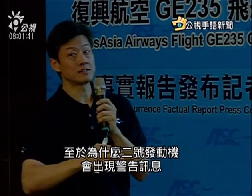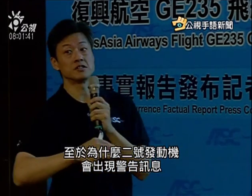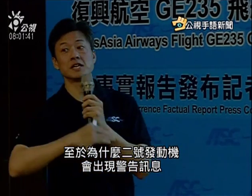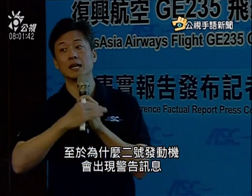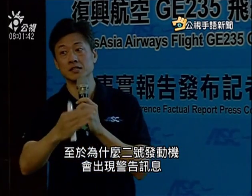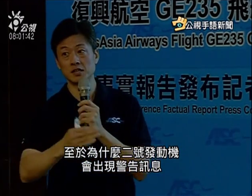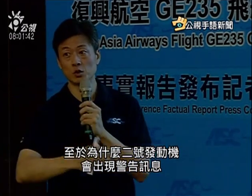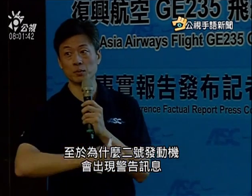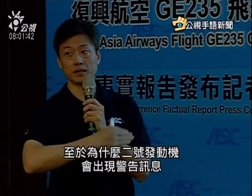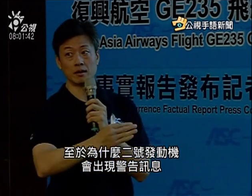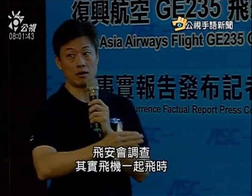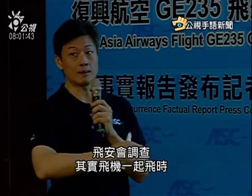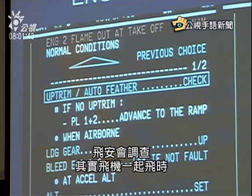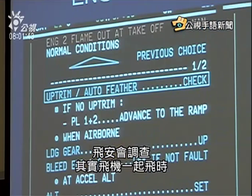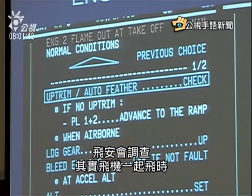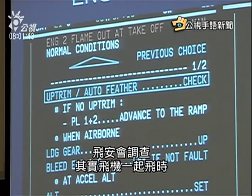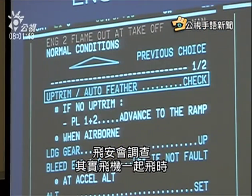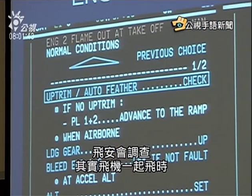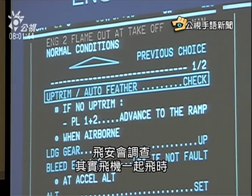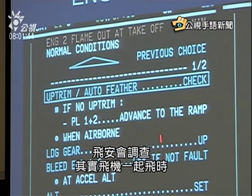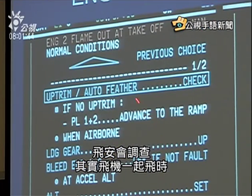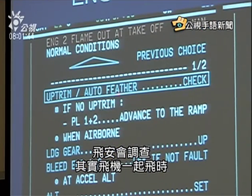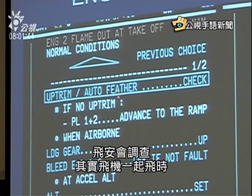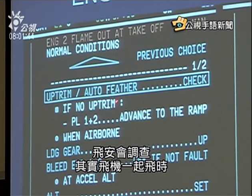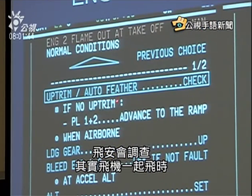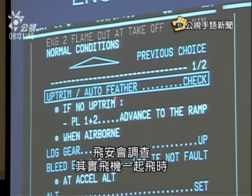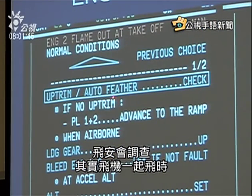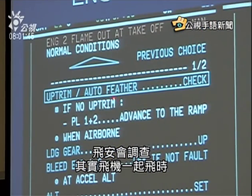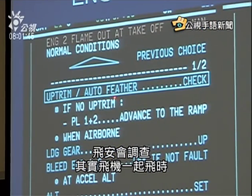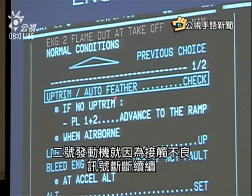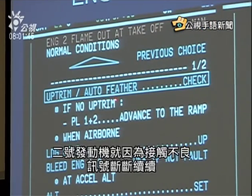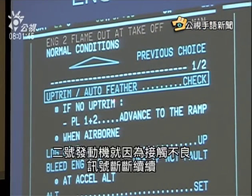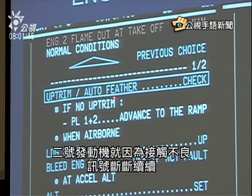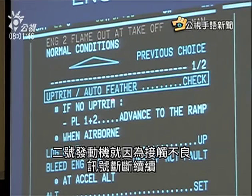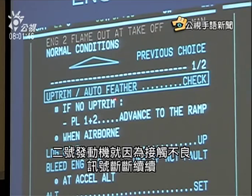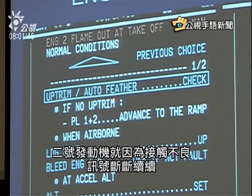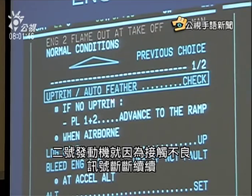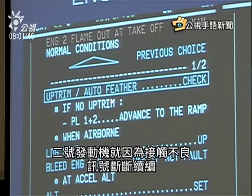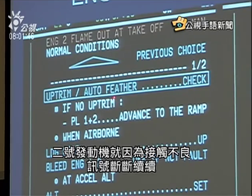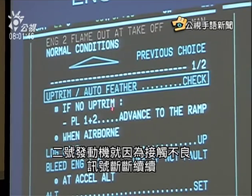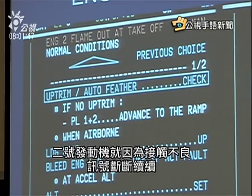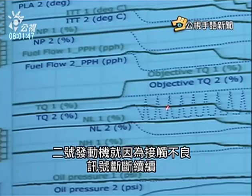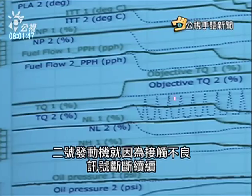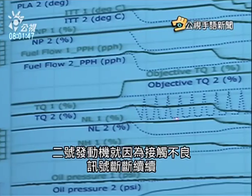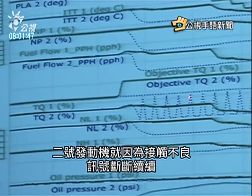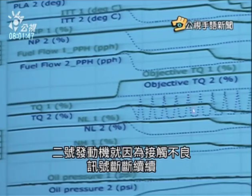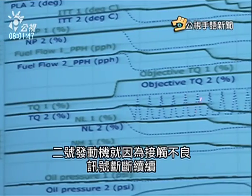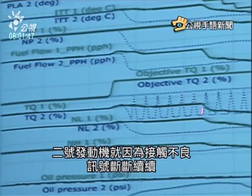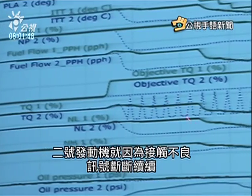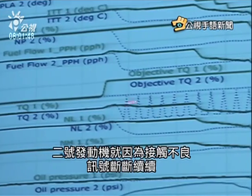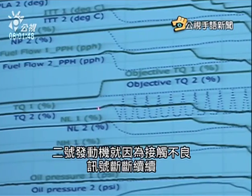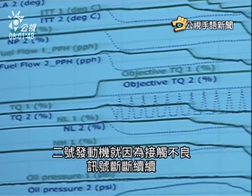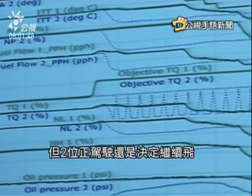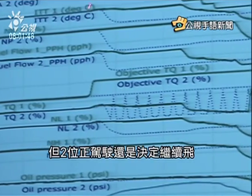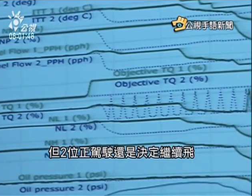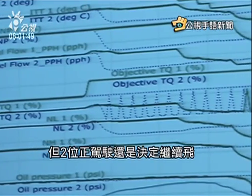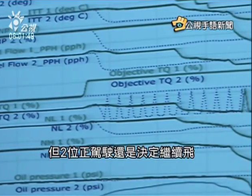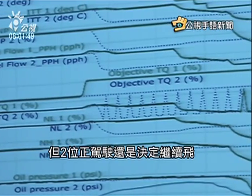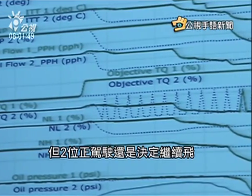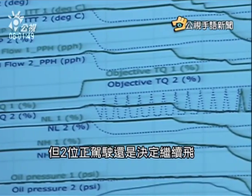告讯息，飞安会调查。其实飞机一起飞时，2号发动机就因为接触不良，讯号断断续续，但两位正驾驶还是决